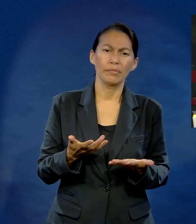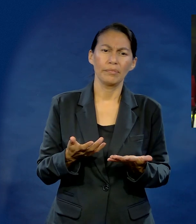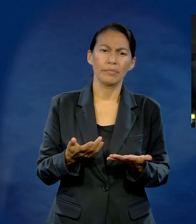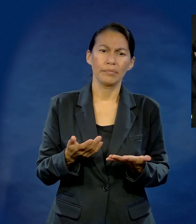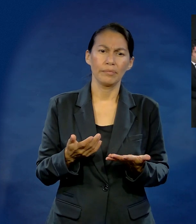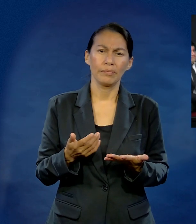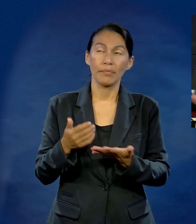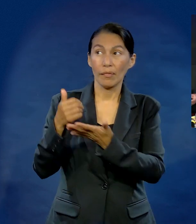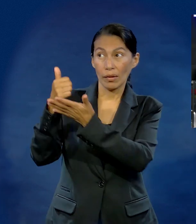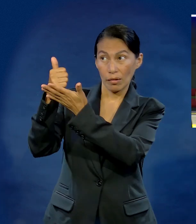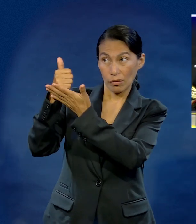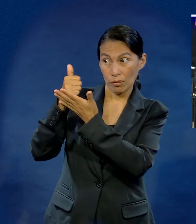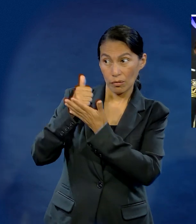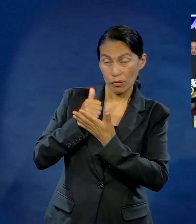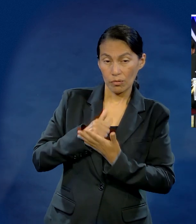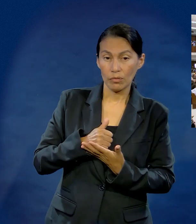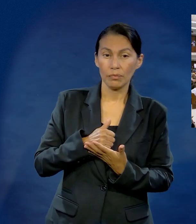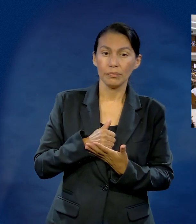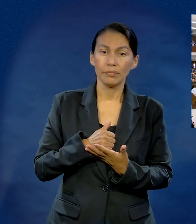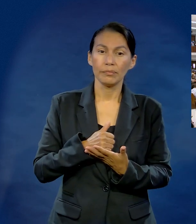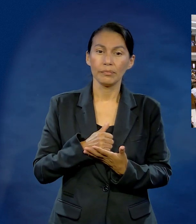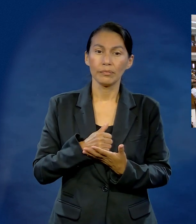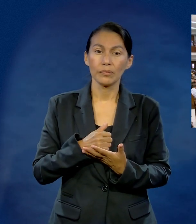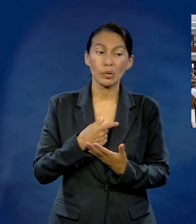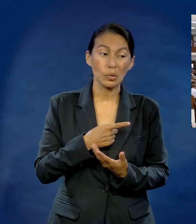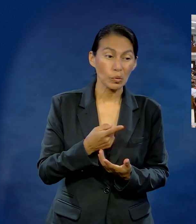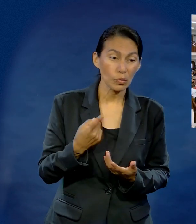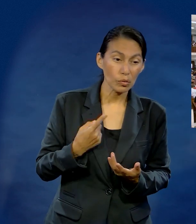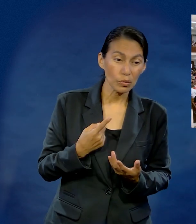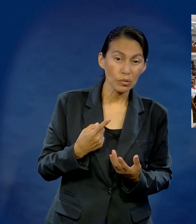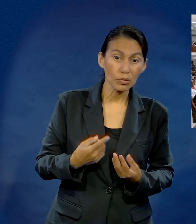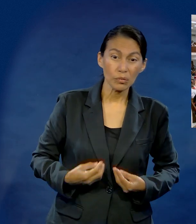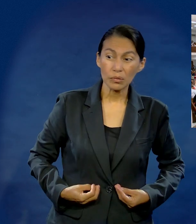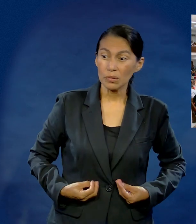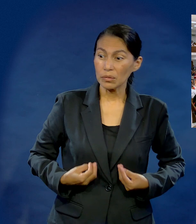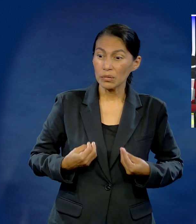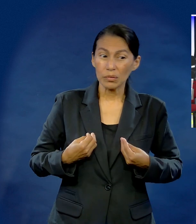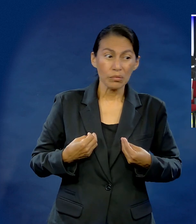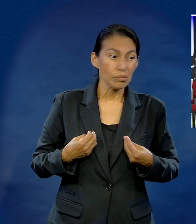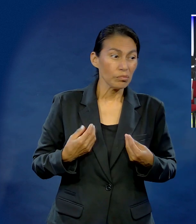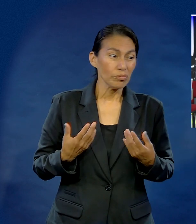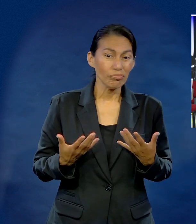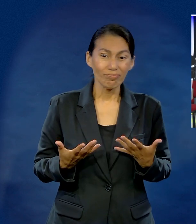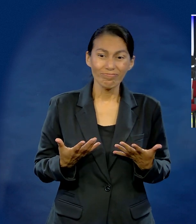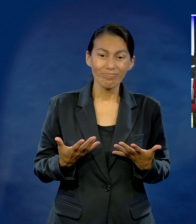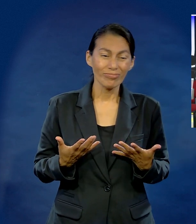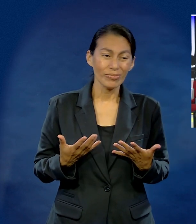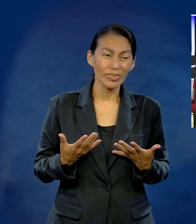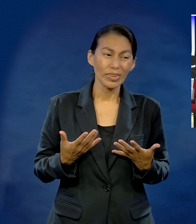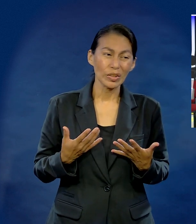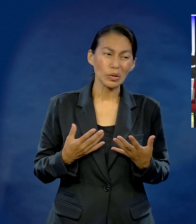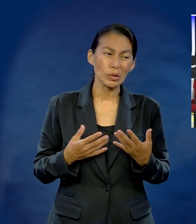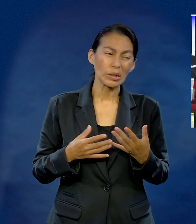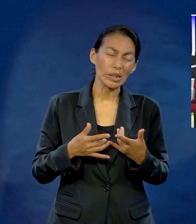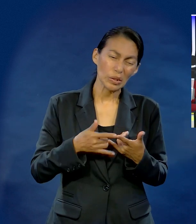Mis hijos heredan eso. Si yo soy inseguro, si yo soy nervioso, usted ve al hijo.